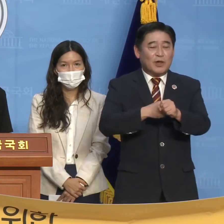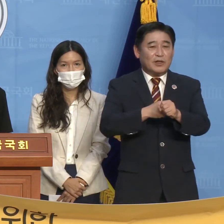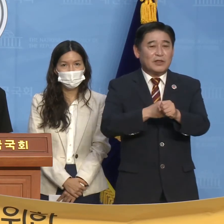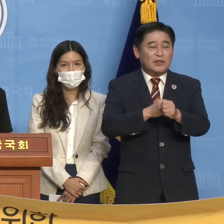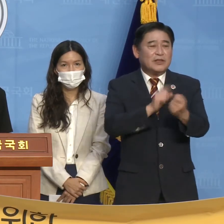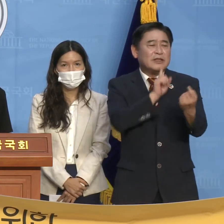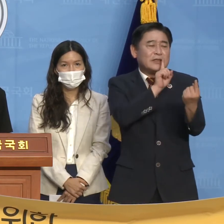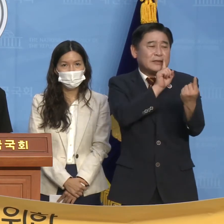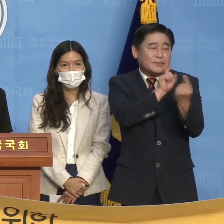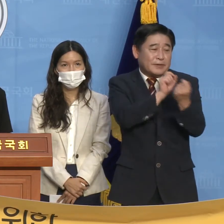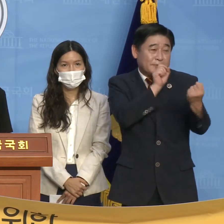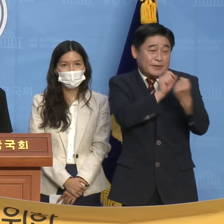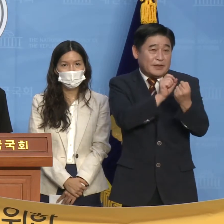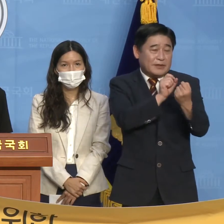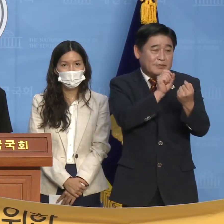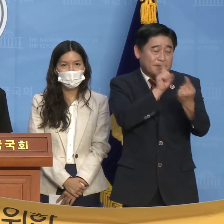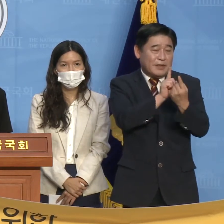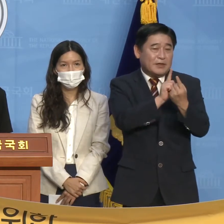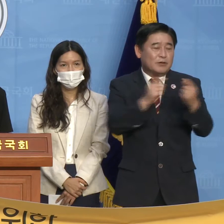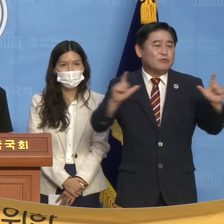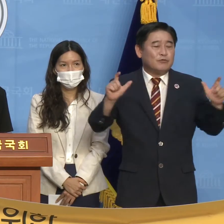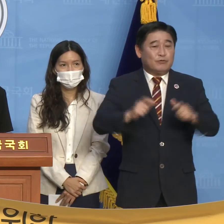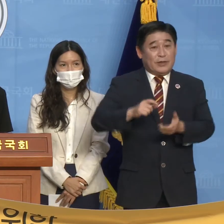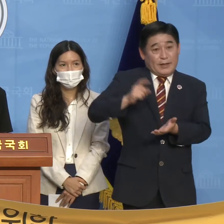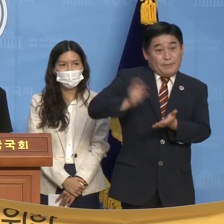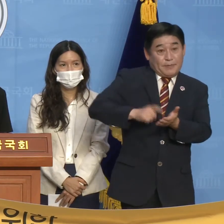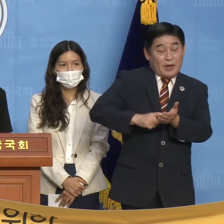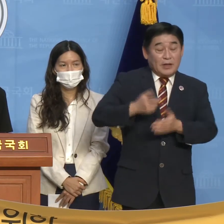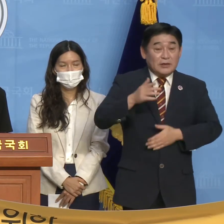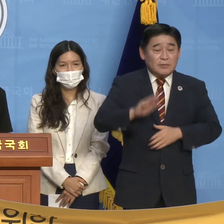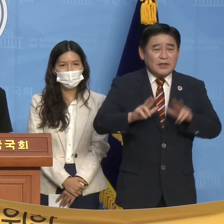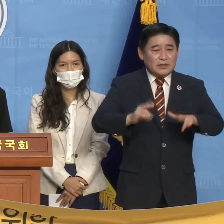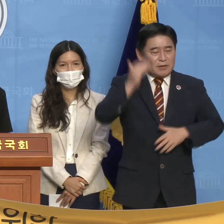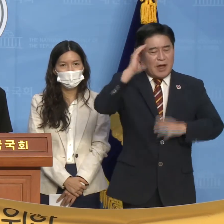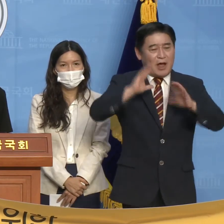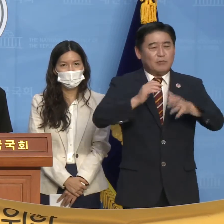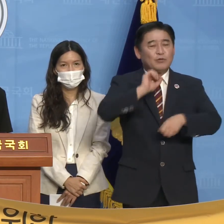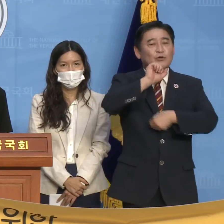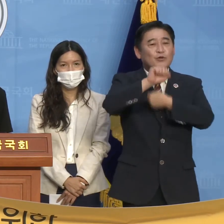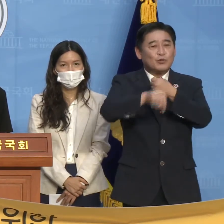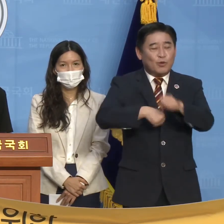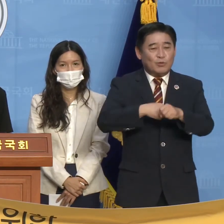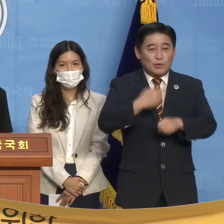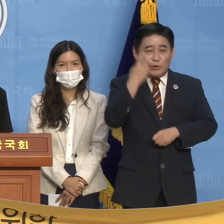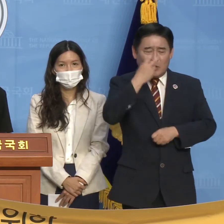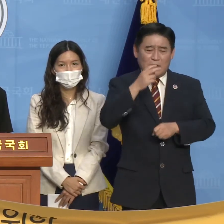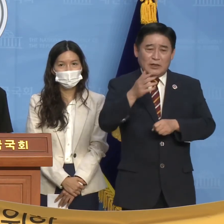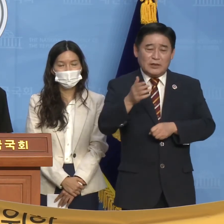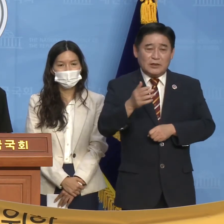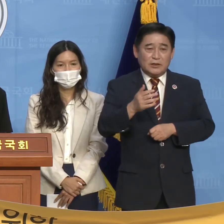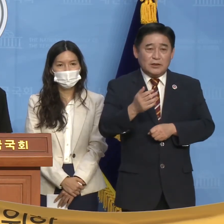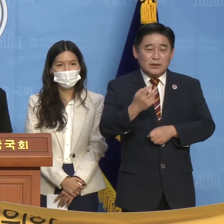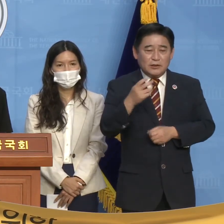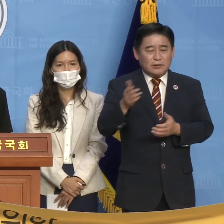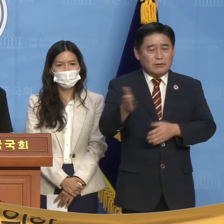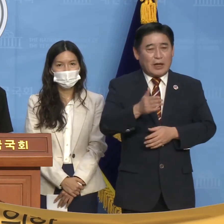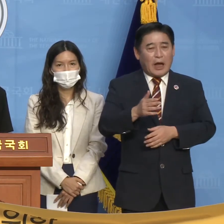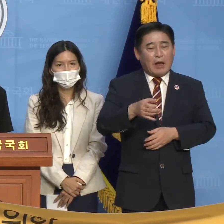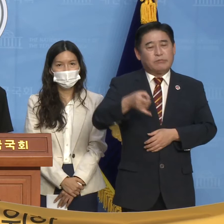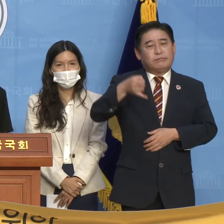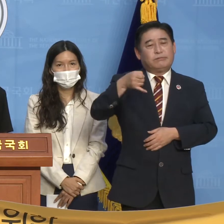접점을 줄이는 것이 시급한 시점이지만 현재 우리나라의 야생동물 관리 수준은 암담하기만 하다.